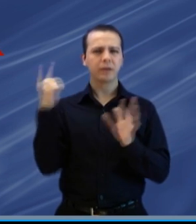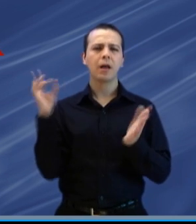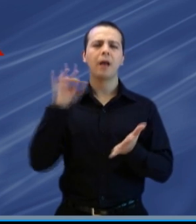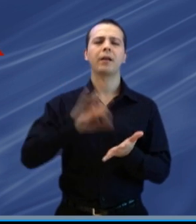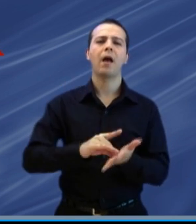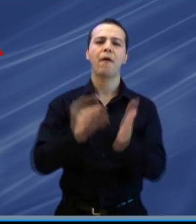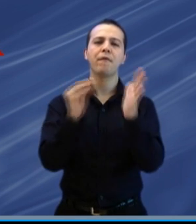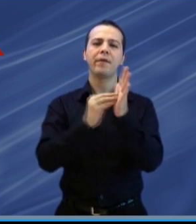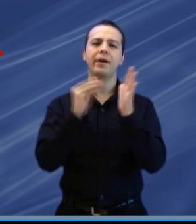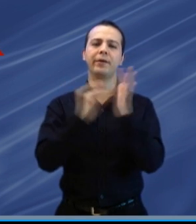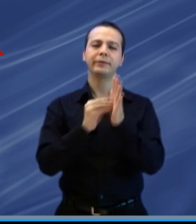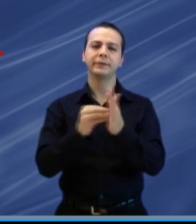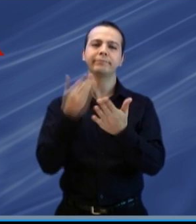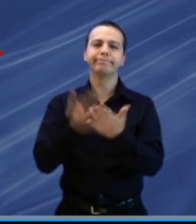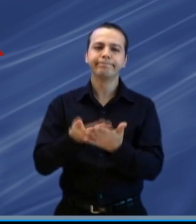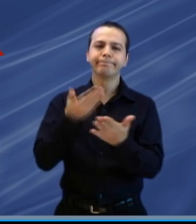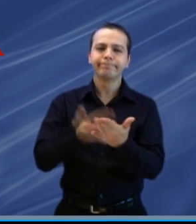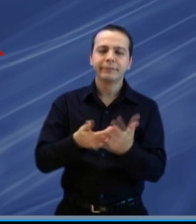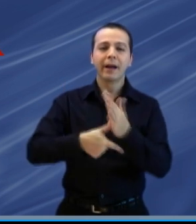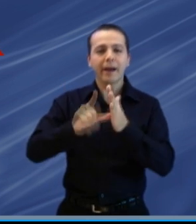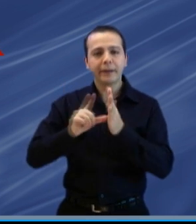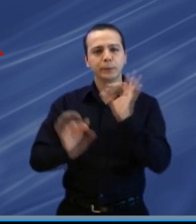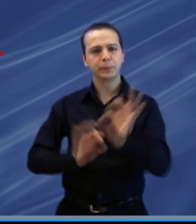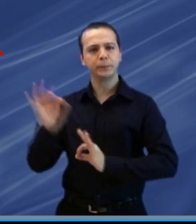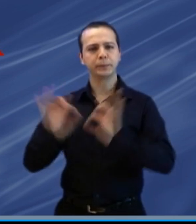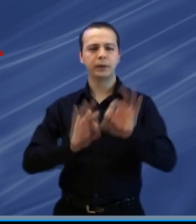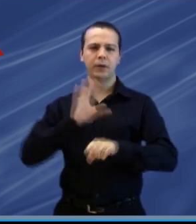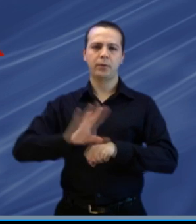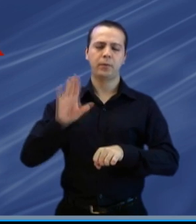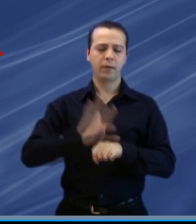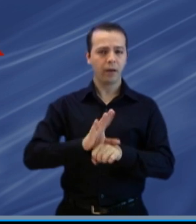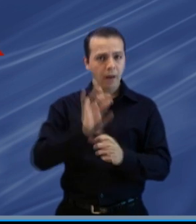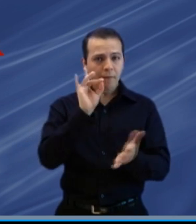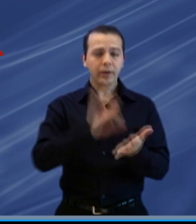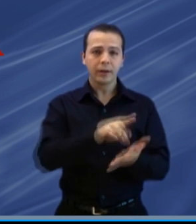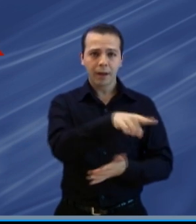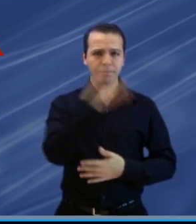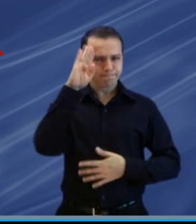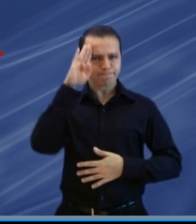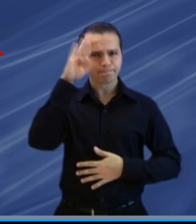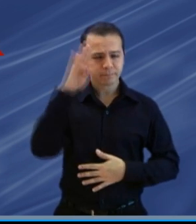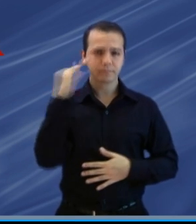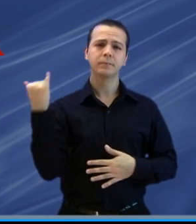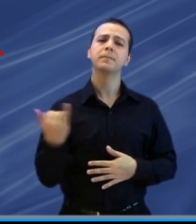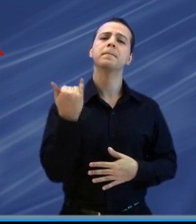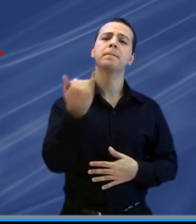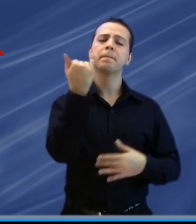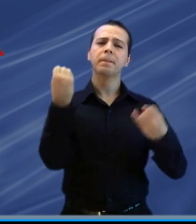vendo é a falta de preparação dessa mão de obra. Você tocou num ponto fundamental.